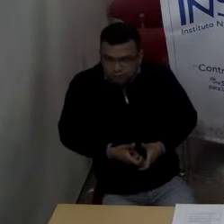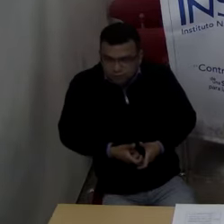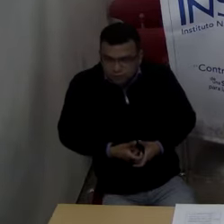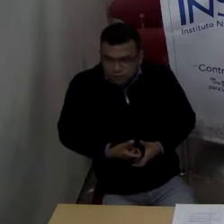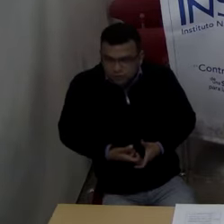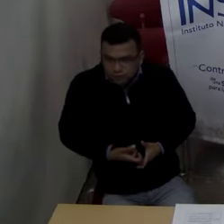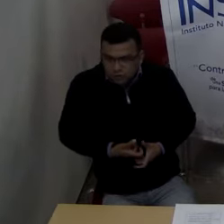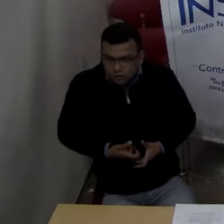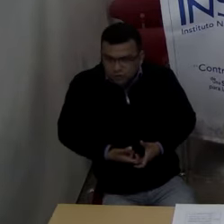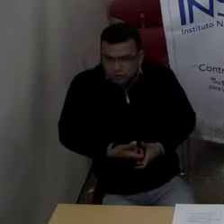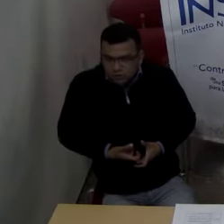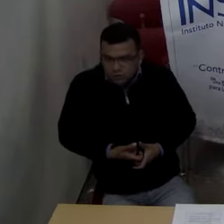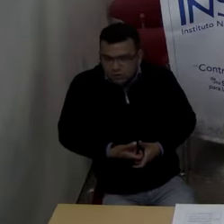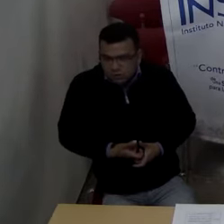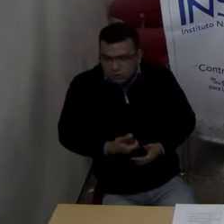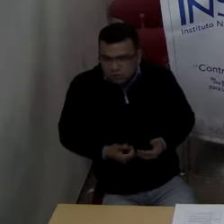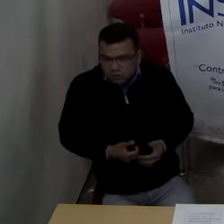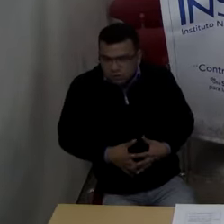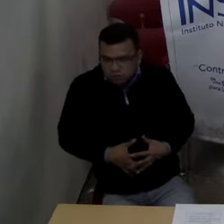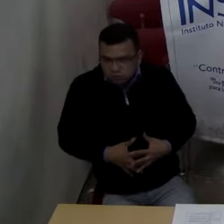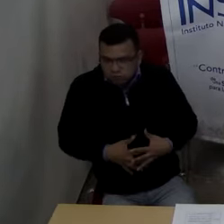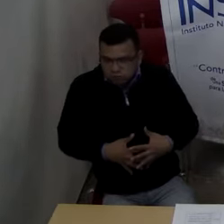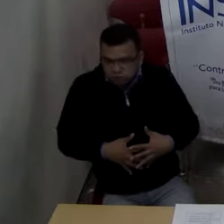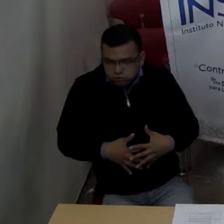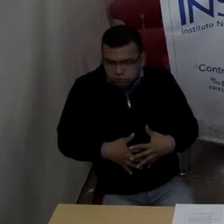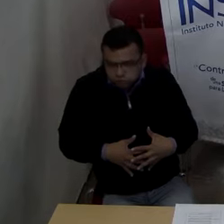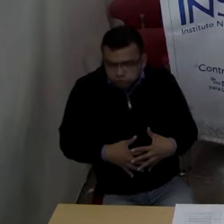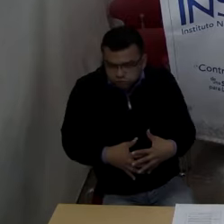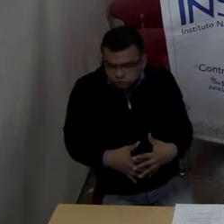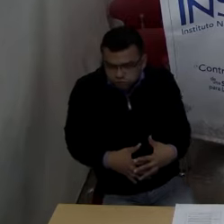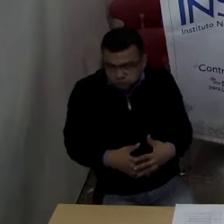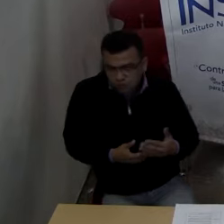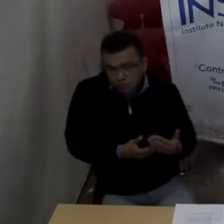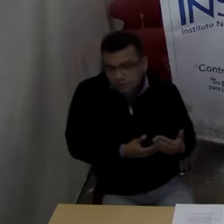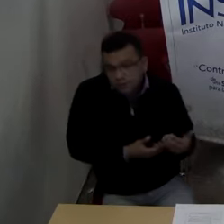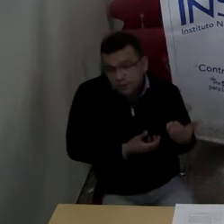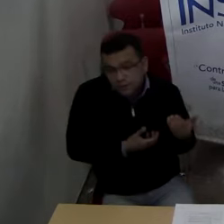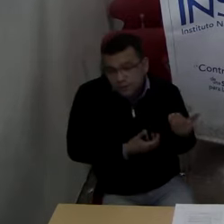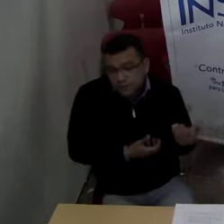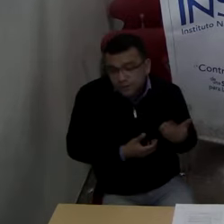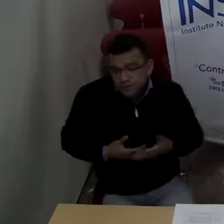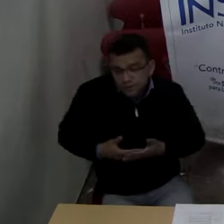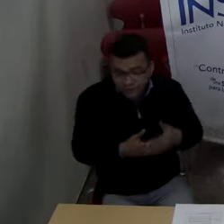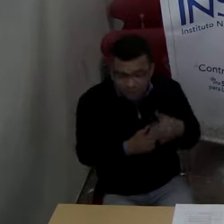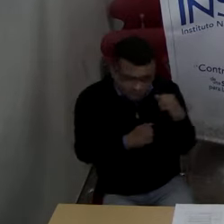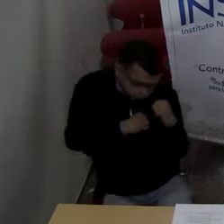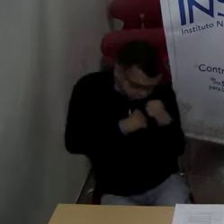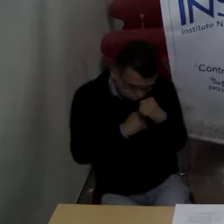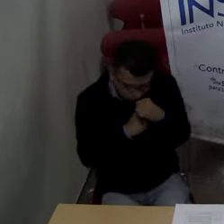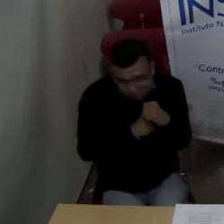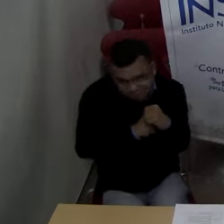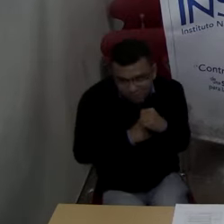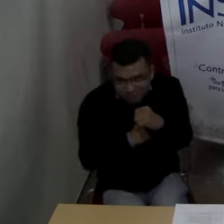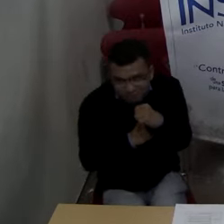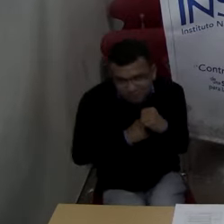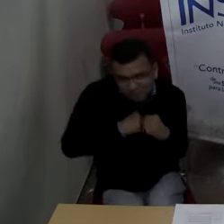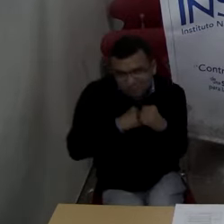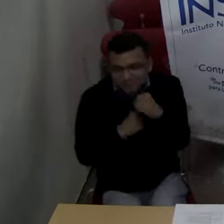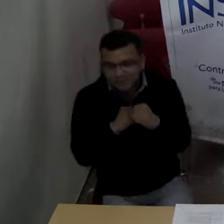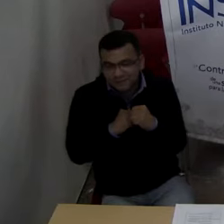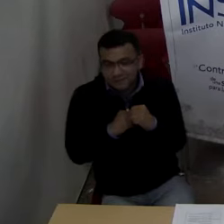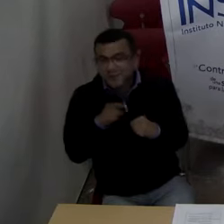tanto internos como externos. Durante esta etapa, Una conducta protectora es procurar